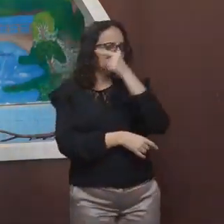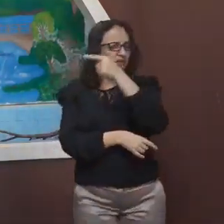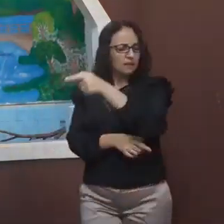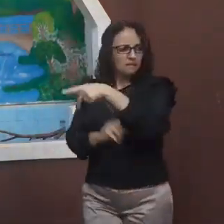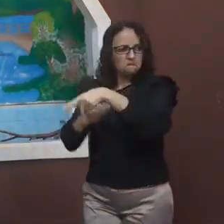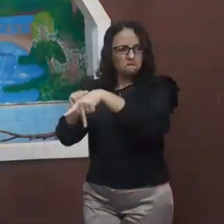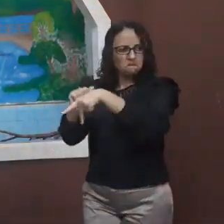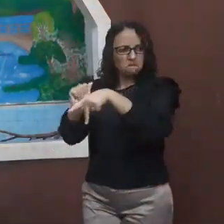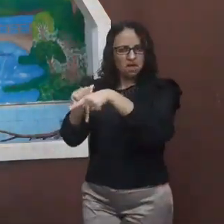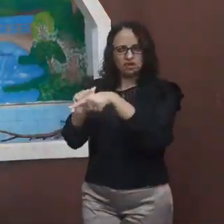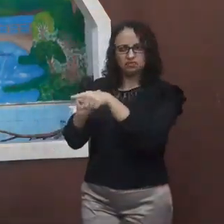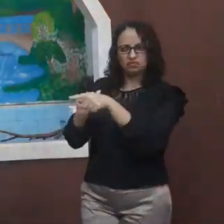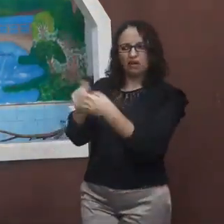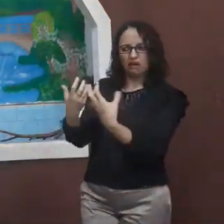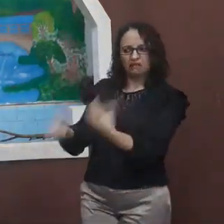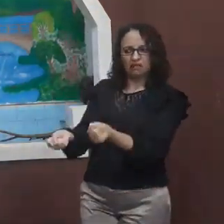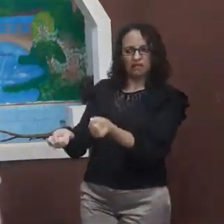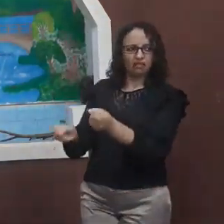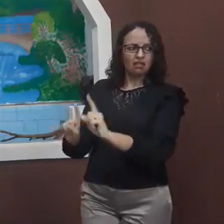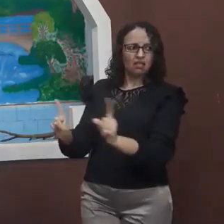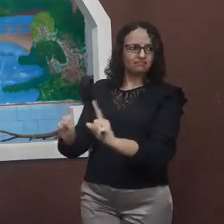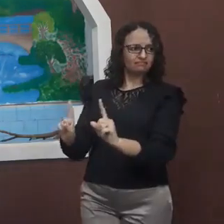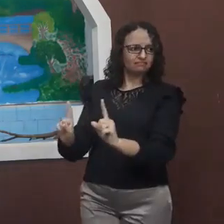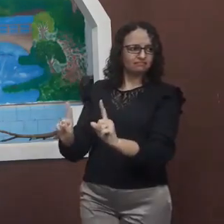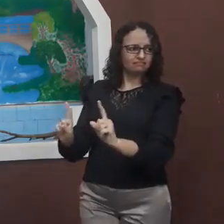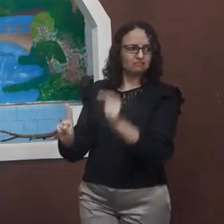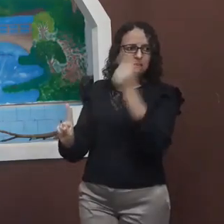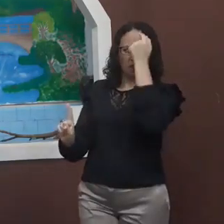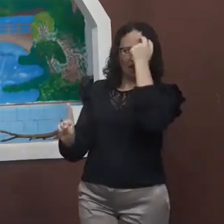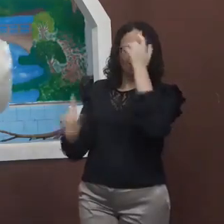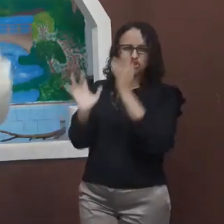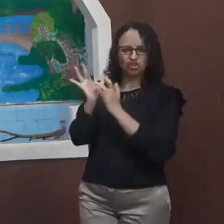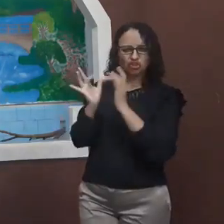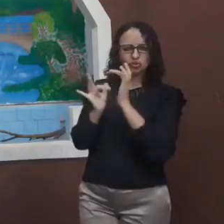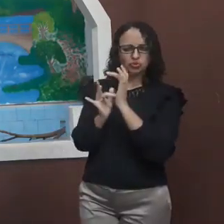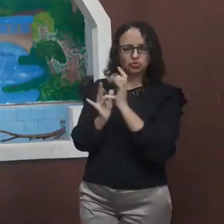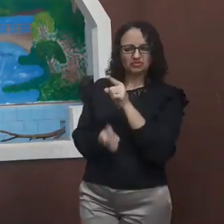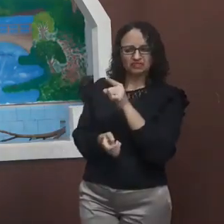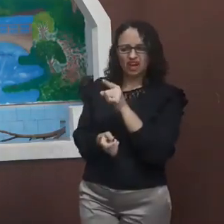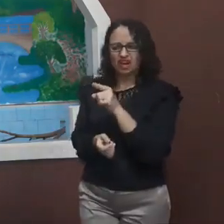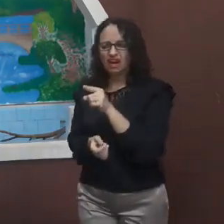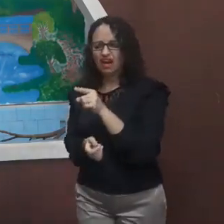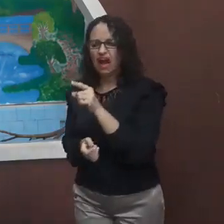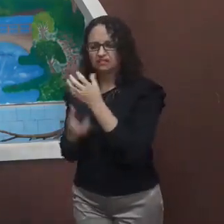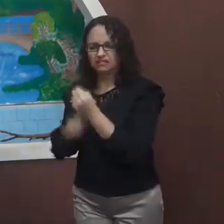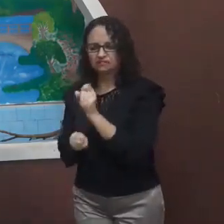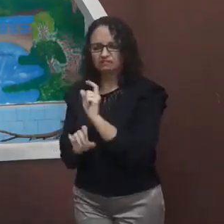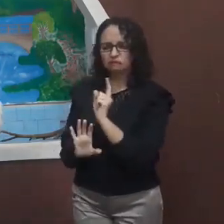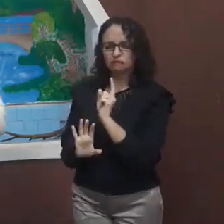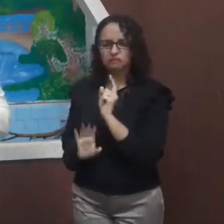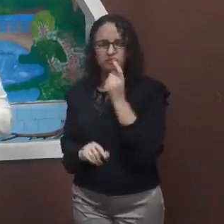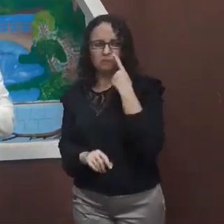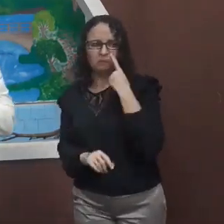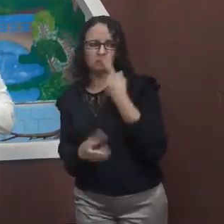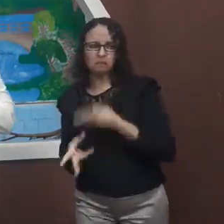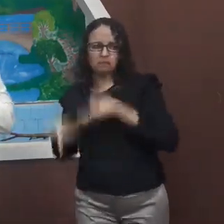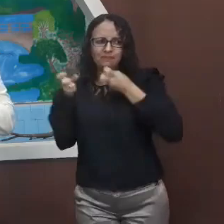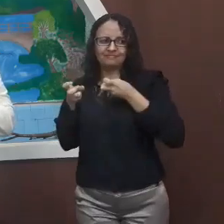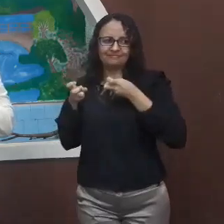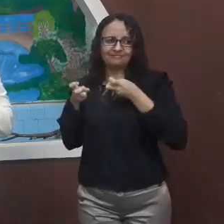que Pedro estava com Jesus, mas não tinha Jesus, que Pedro ainda não tinha tido um encontro verdadeiro,